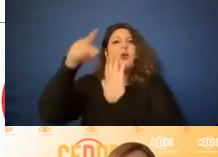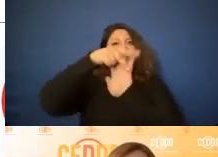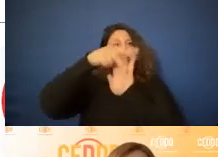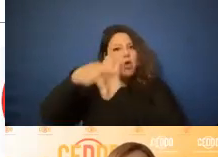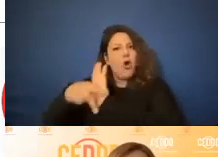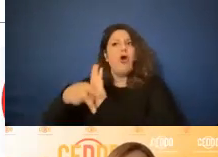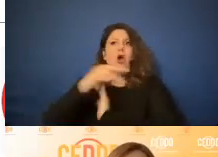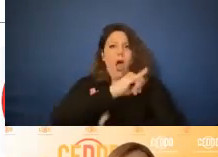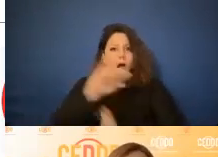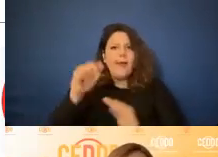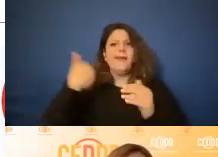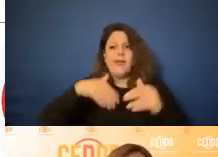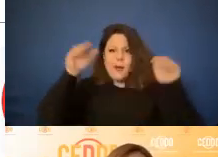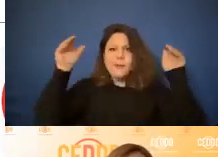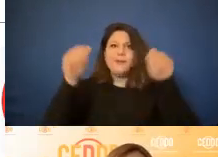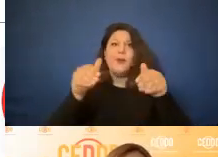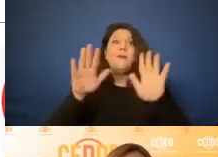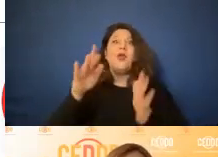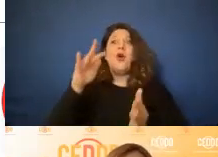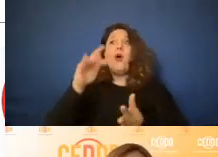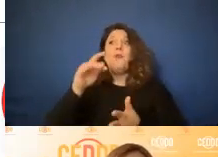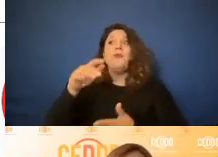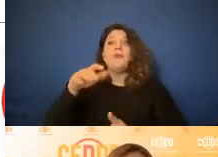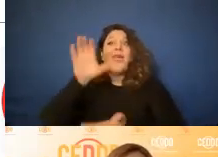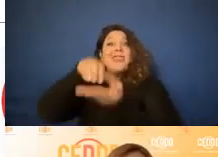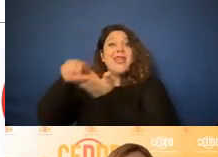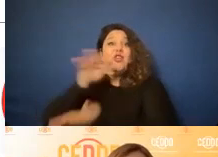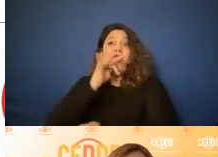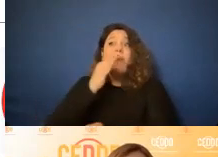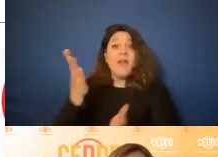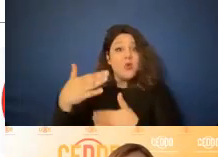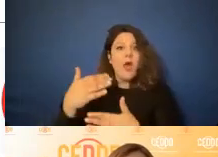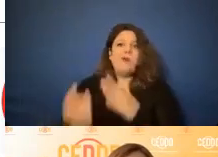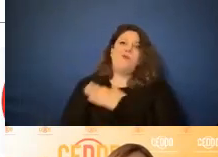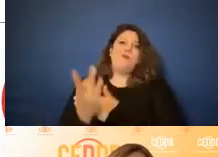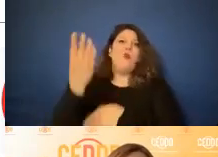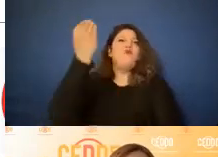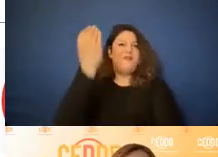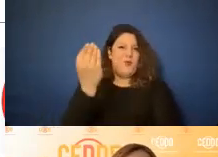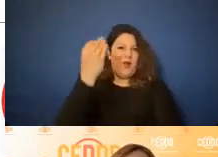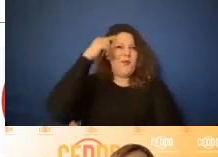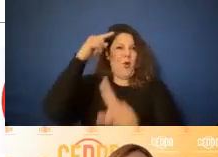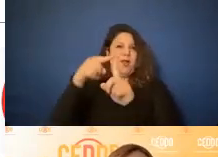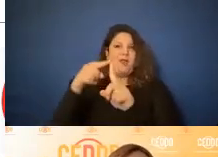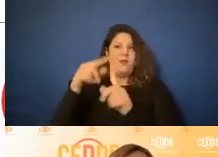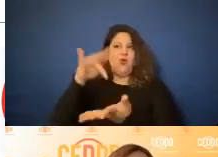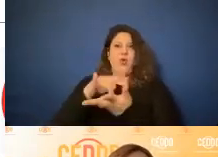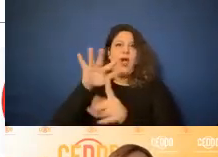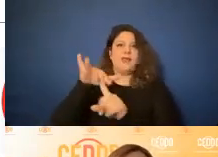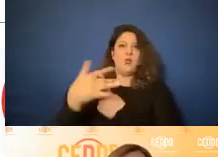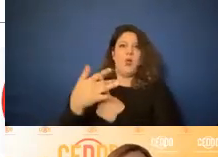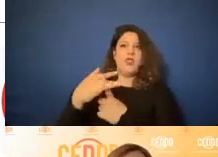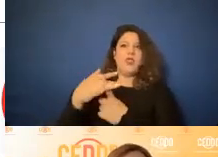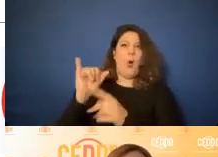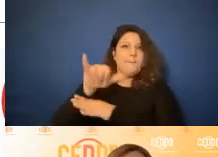en aquellos que todavía no existe, pues haya una figura que ayude a detectar estos casos de bullying